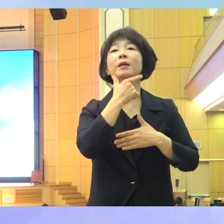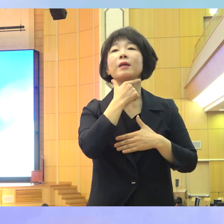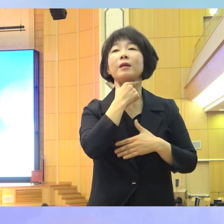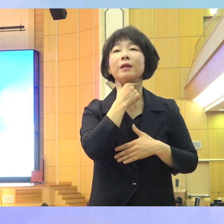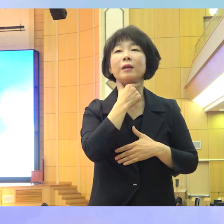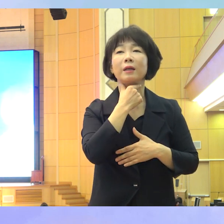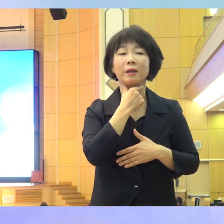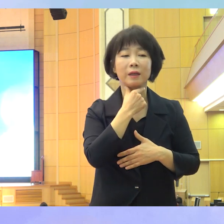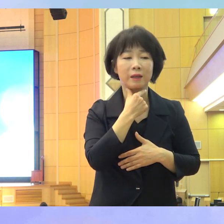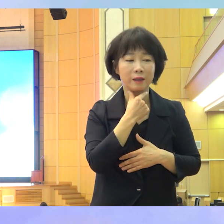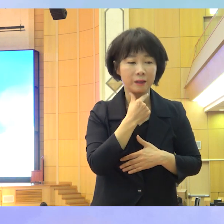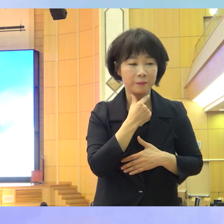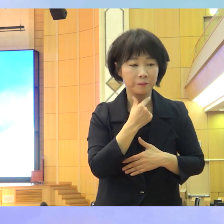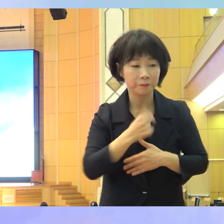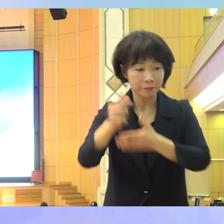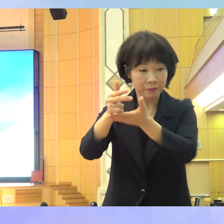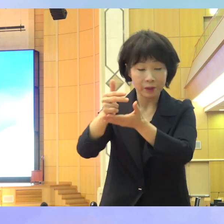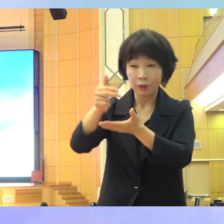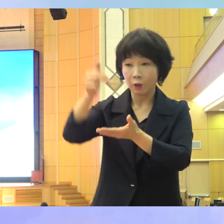이루리.